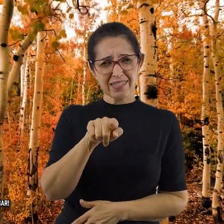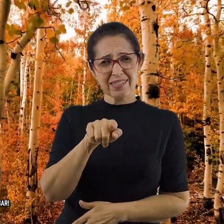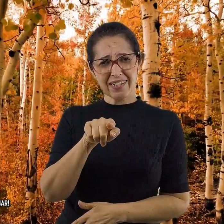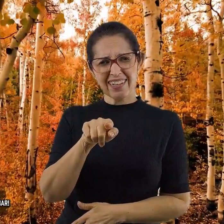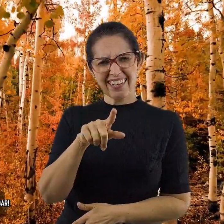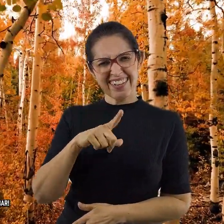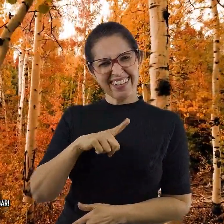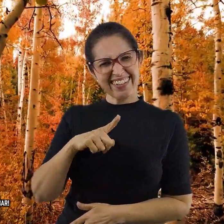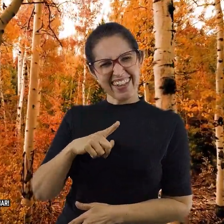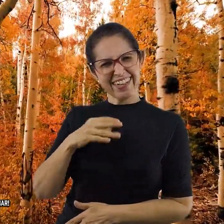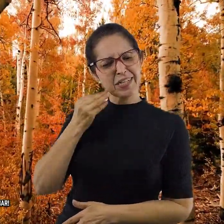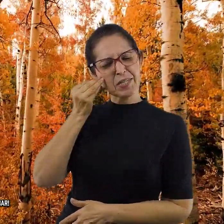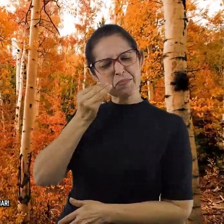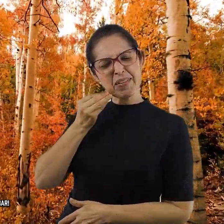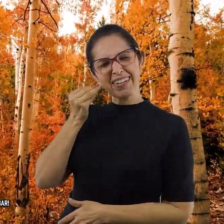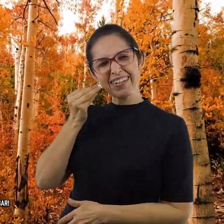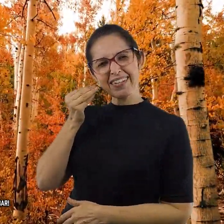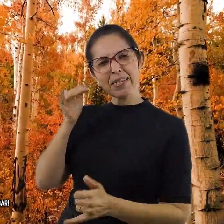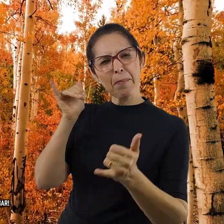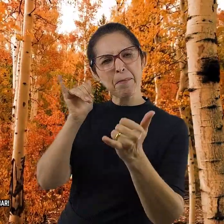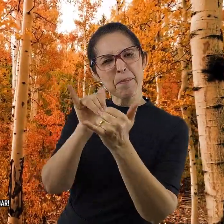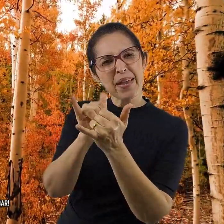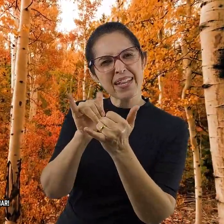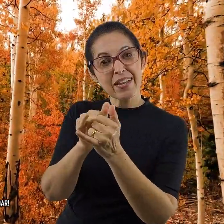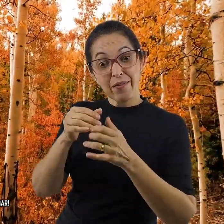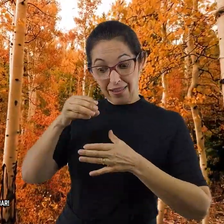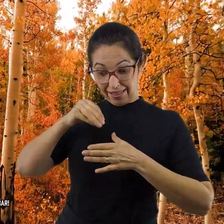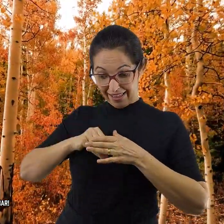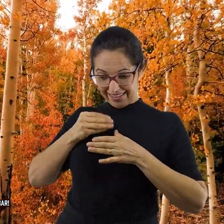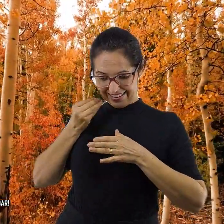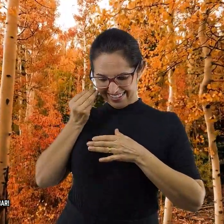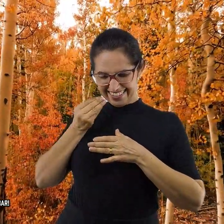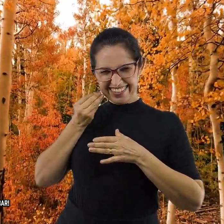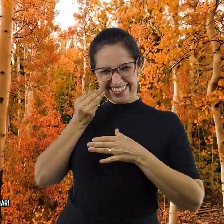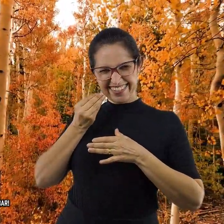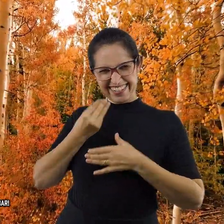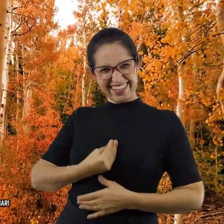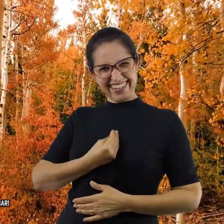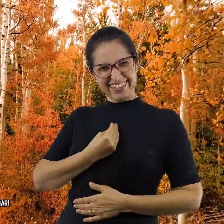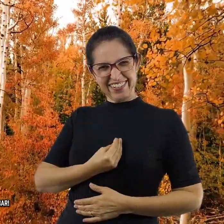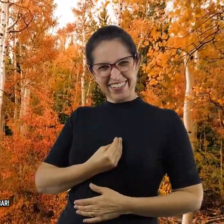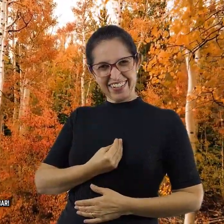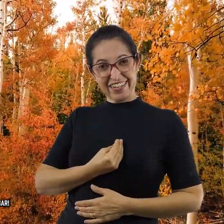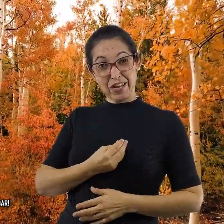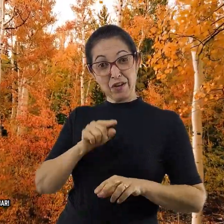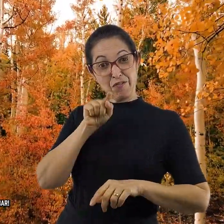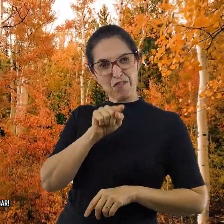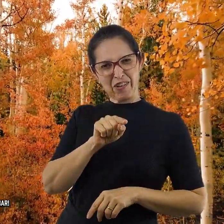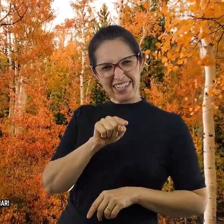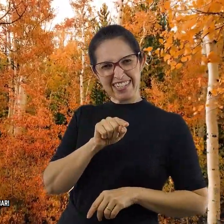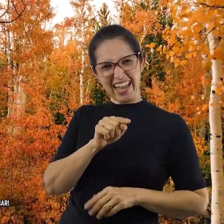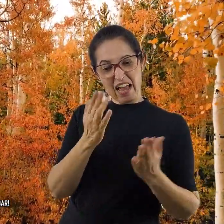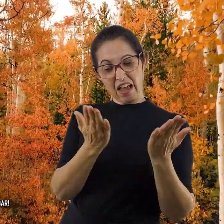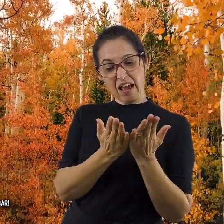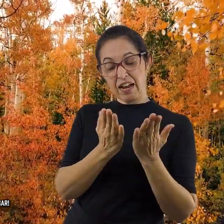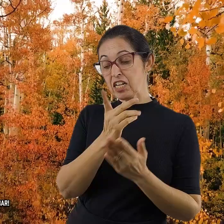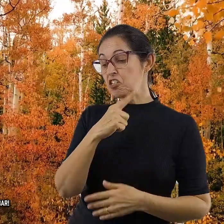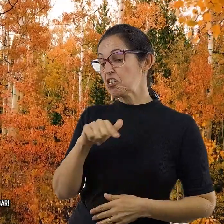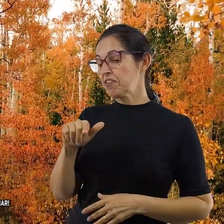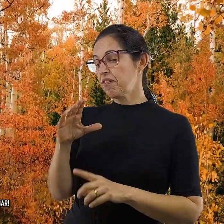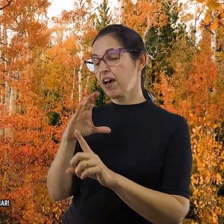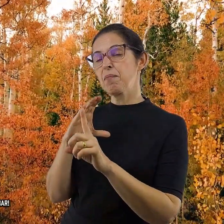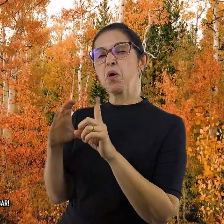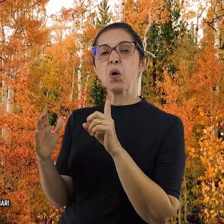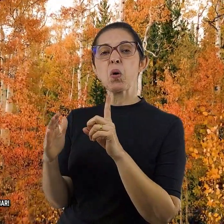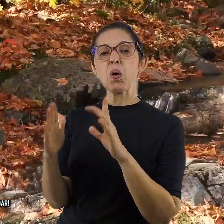se essa experiência está viva na sua vida, você não é um crente que vem para a igreja para dizer: